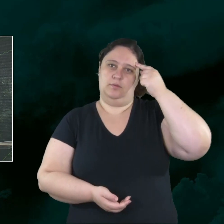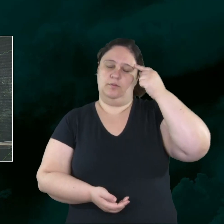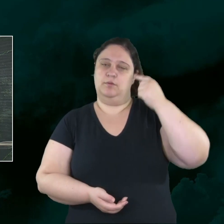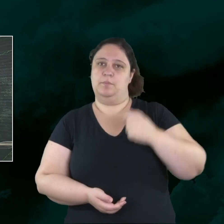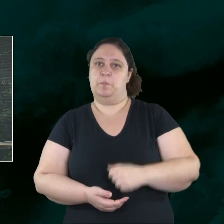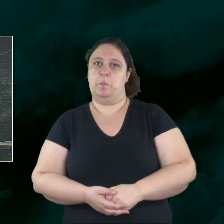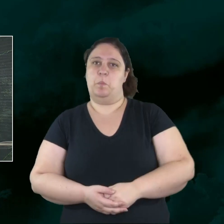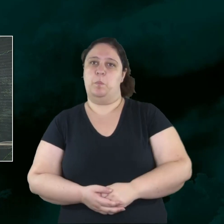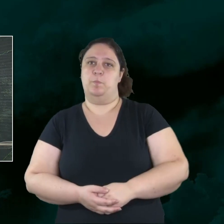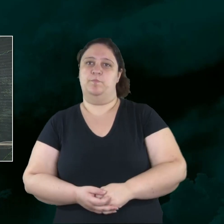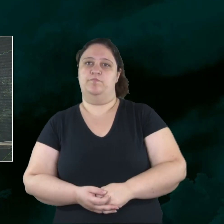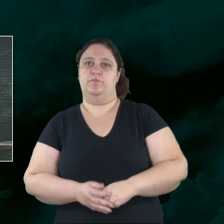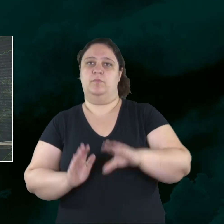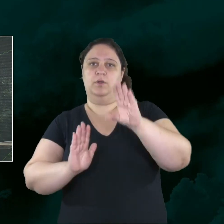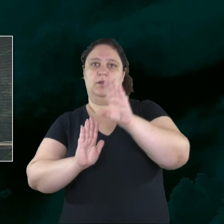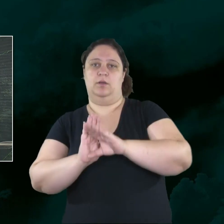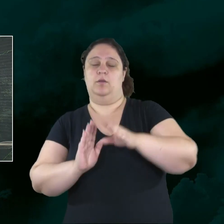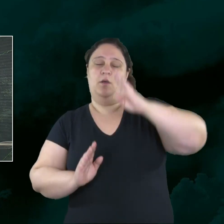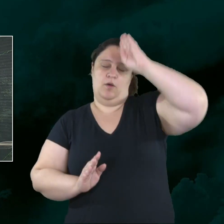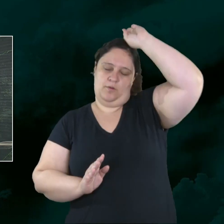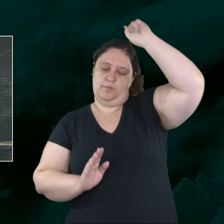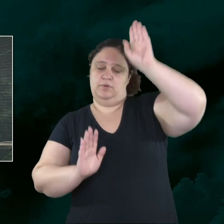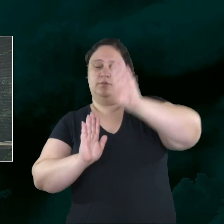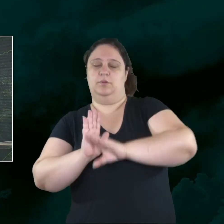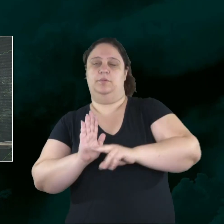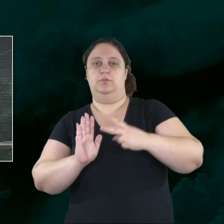Aqui, capítulo 2 de Romanos,